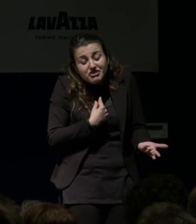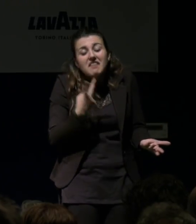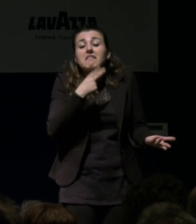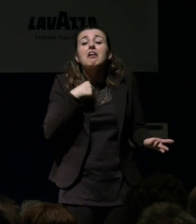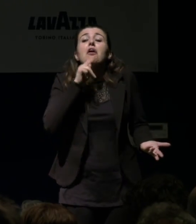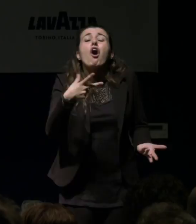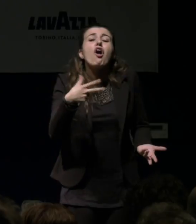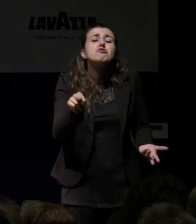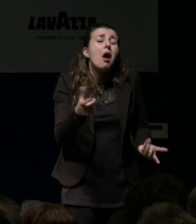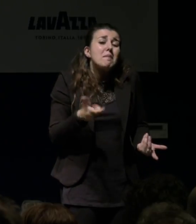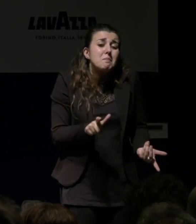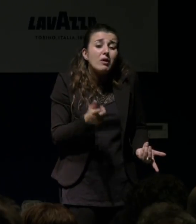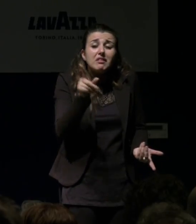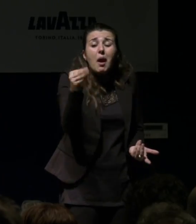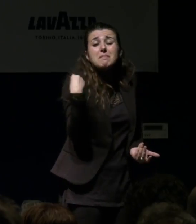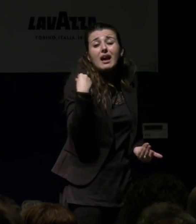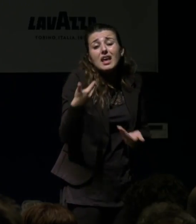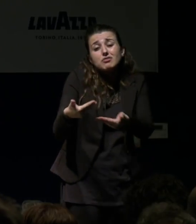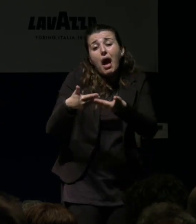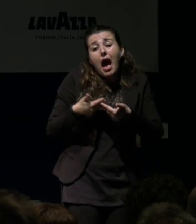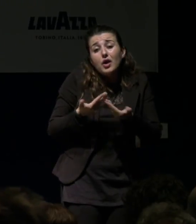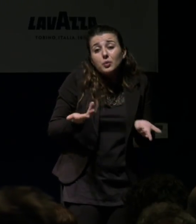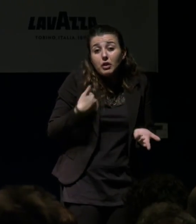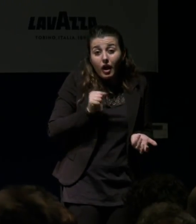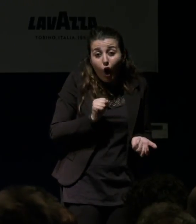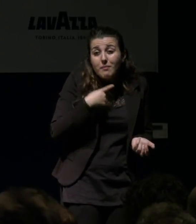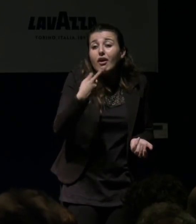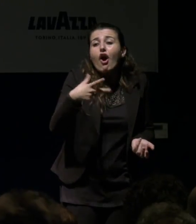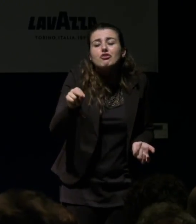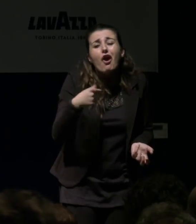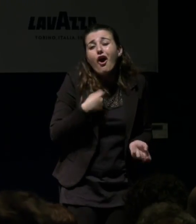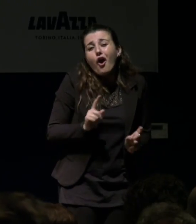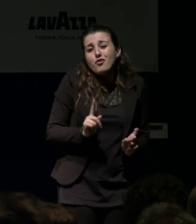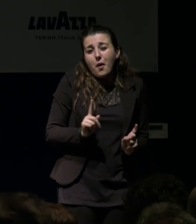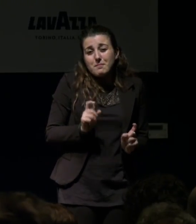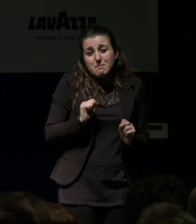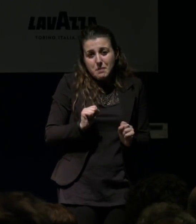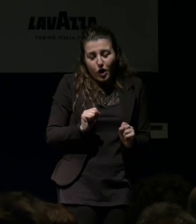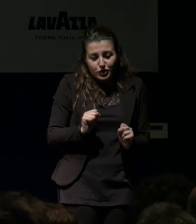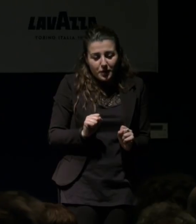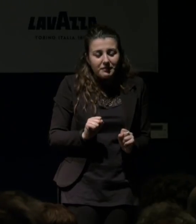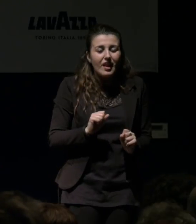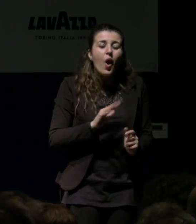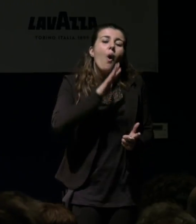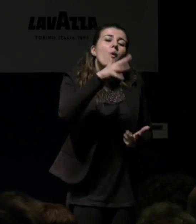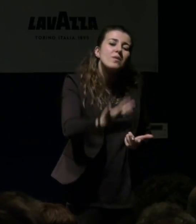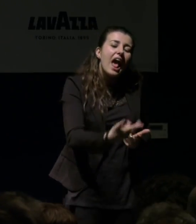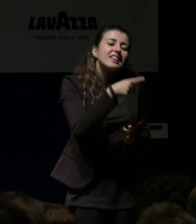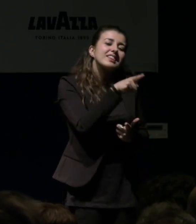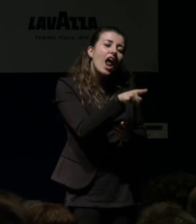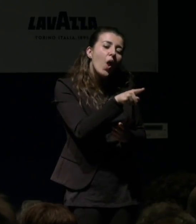dire di no una persona che chiede una mano nella rappresentazione una condivisione e poi c'era un'altra lezione che era